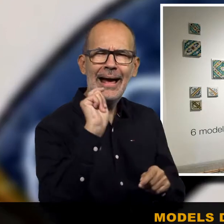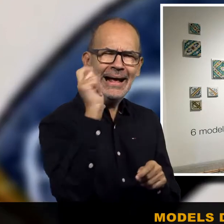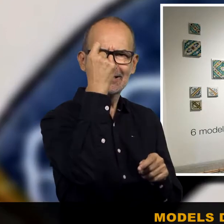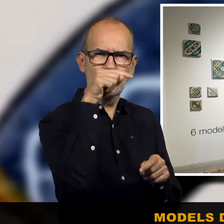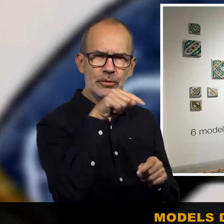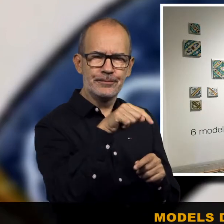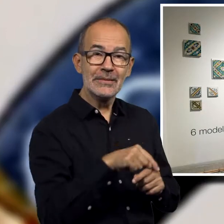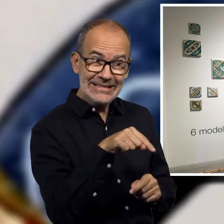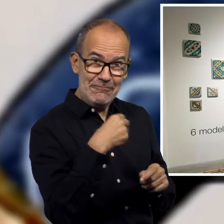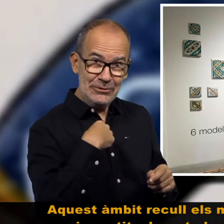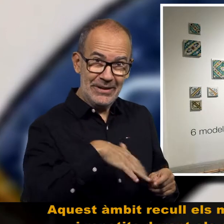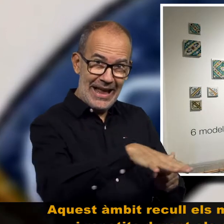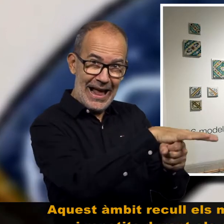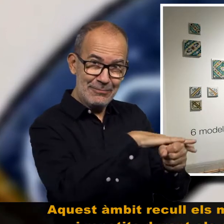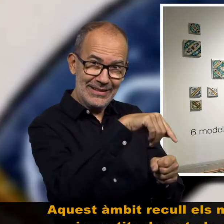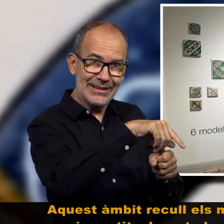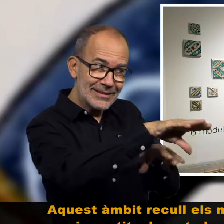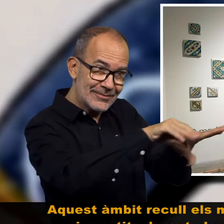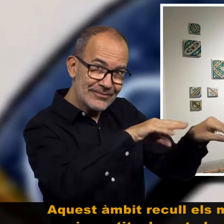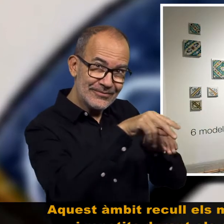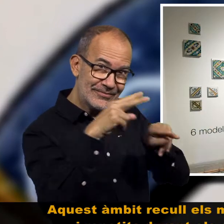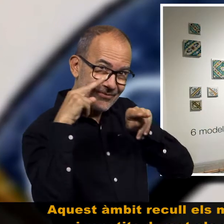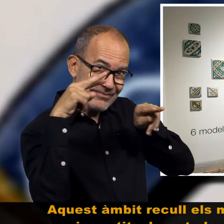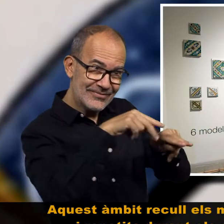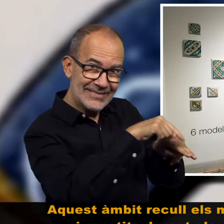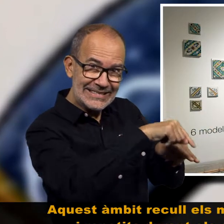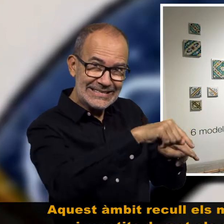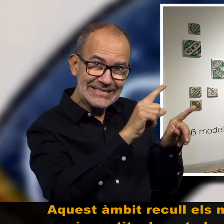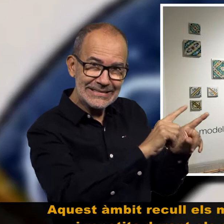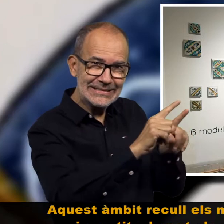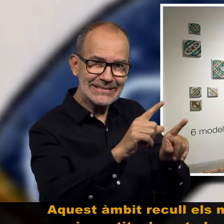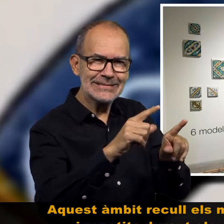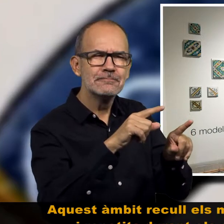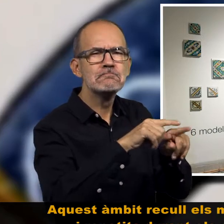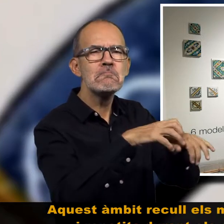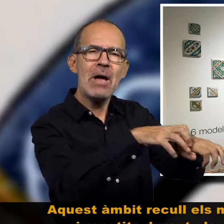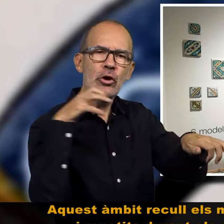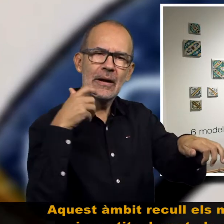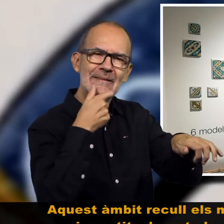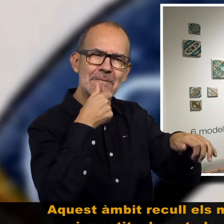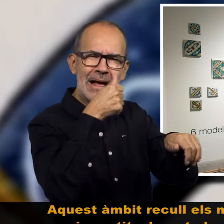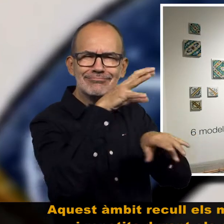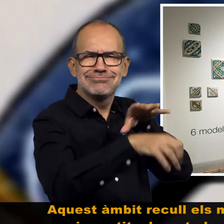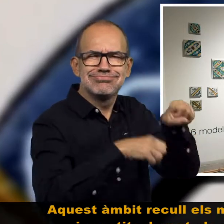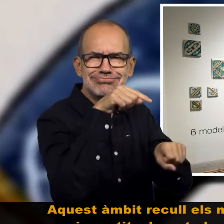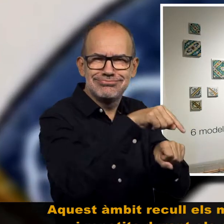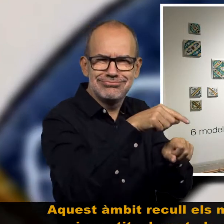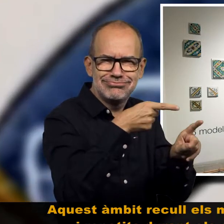Models d'èxit. Aquest àmbit recull els models més acceptats i repetits durant els segles XVIII i XIX.